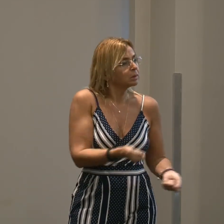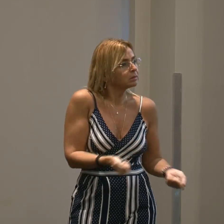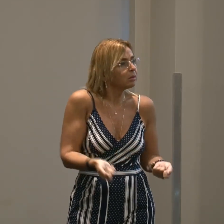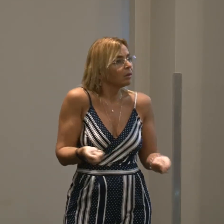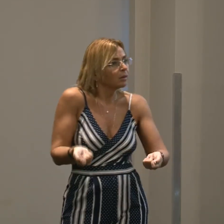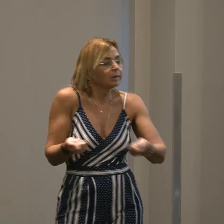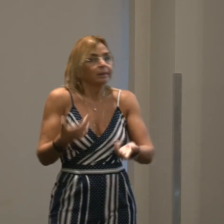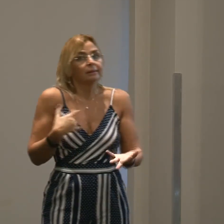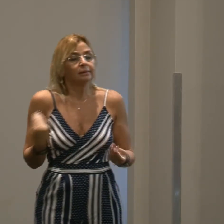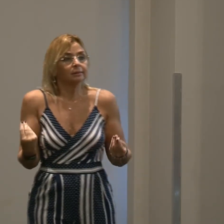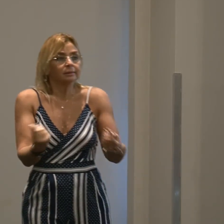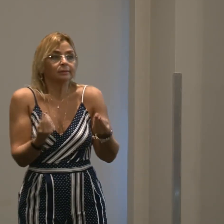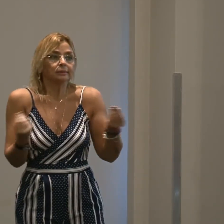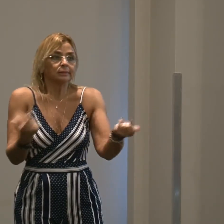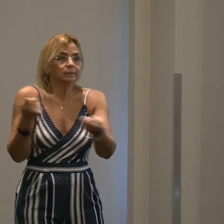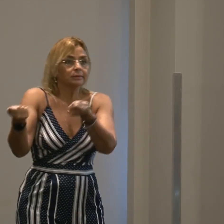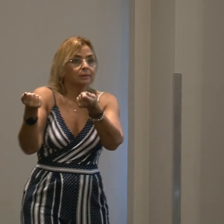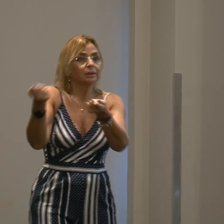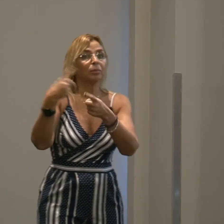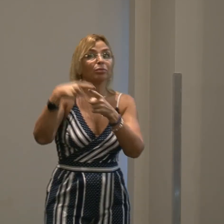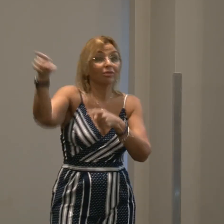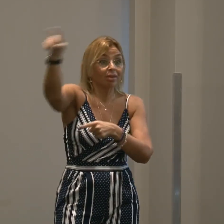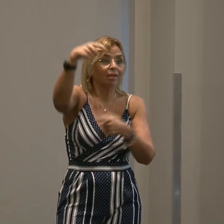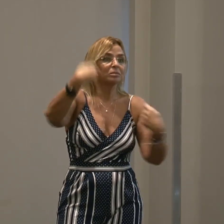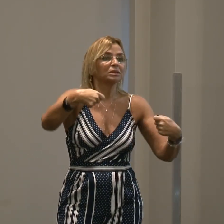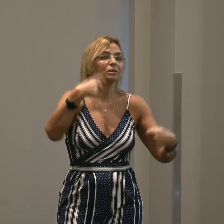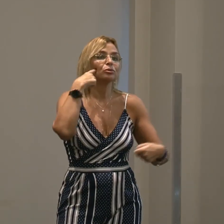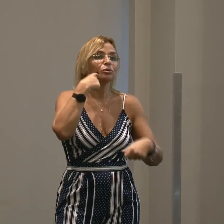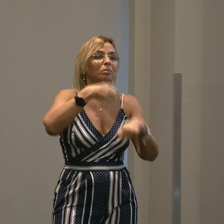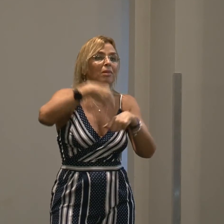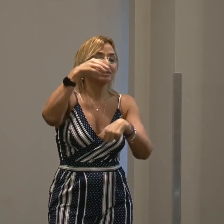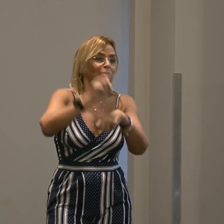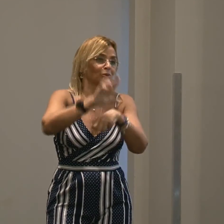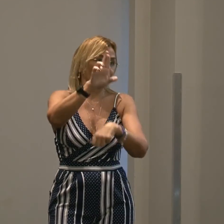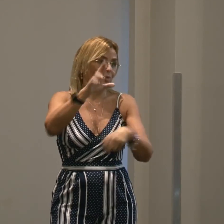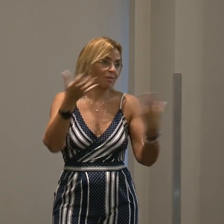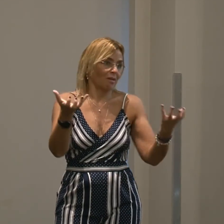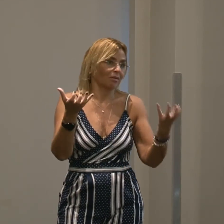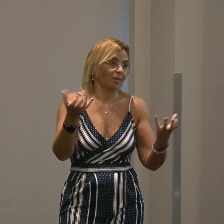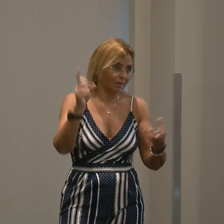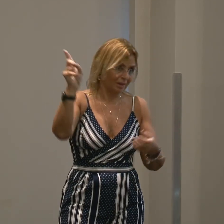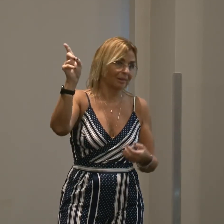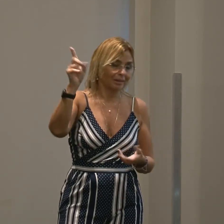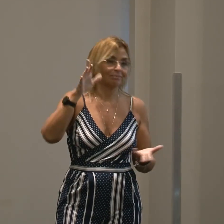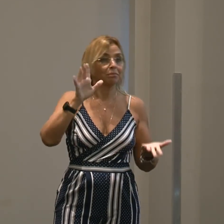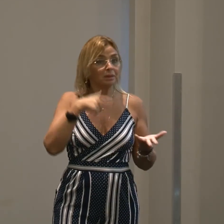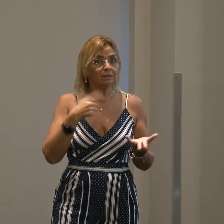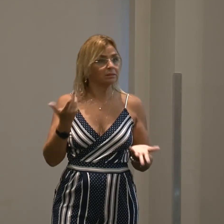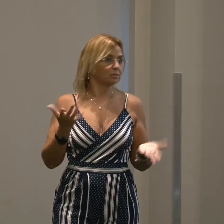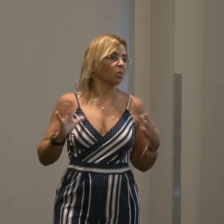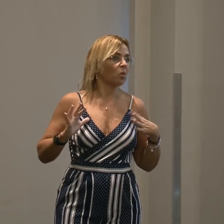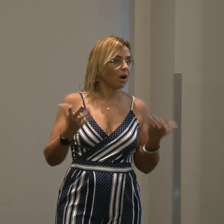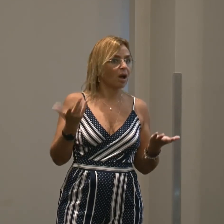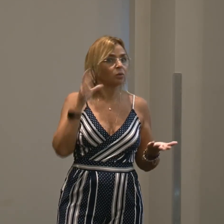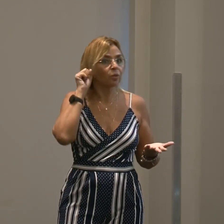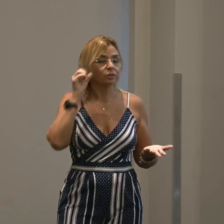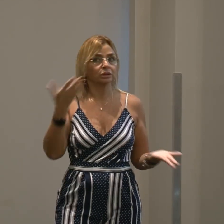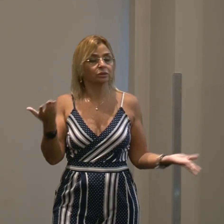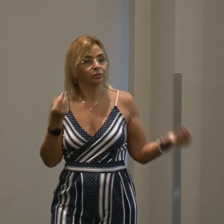que essas faculdades acabam contratando ouvintes para darem aulas, né? E é uma coisa que eu fico extremamente irritado, porque há